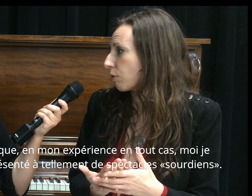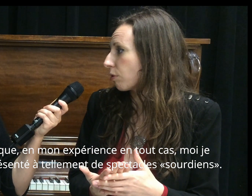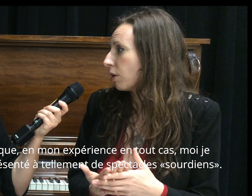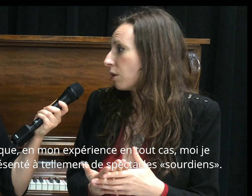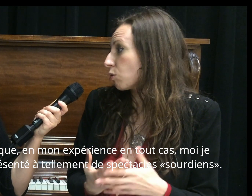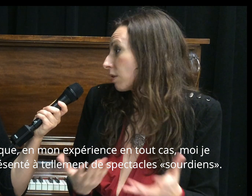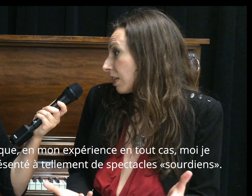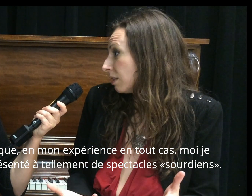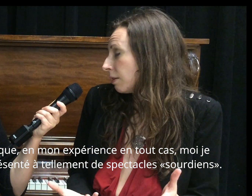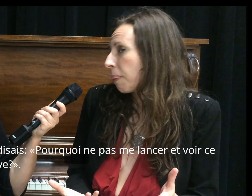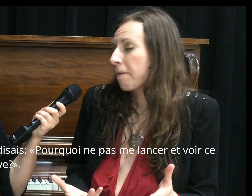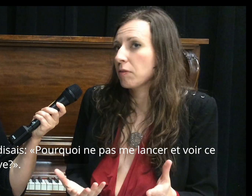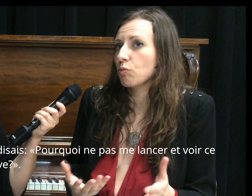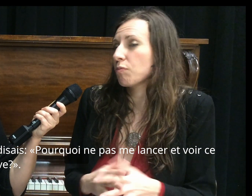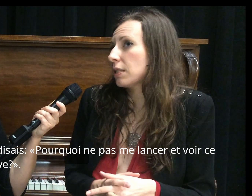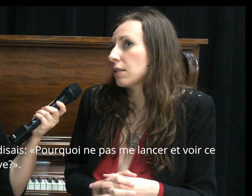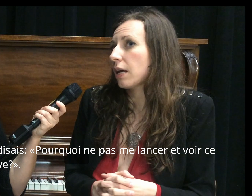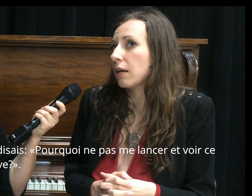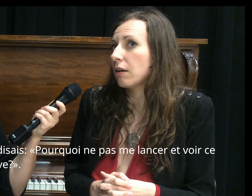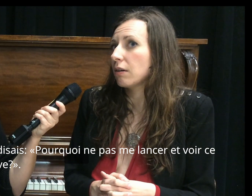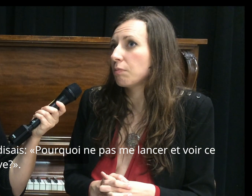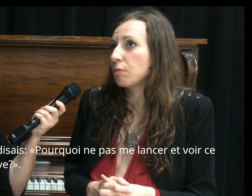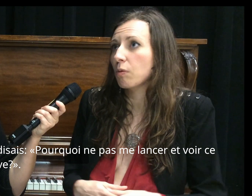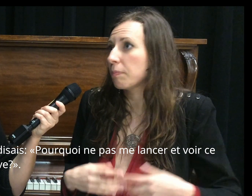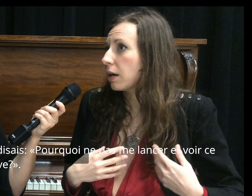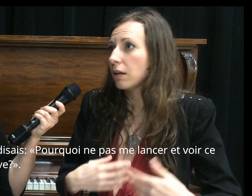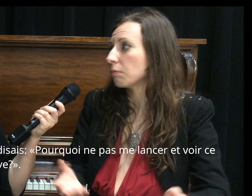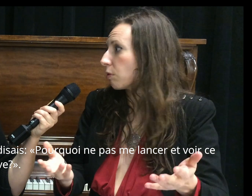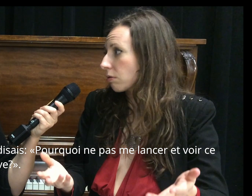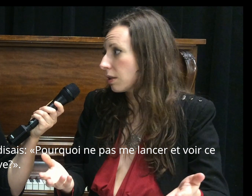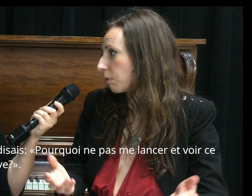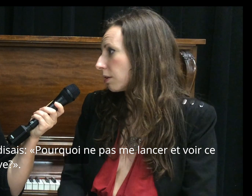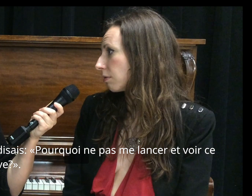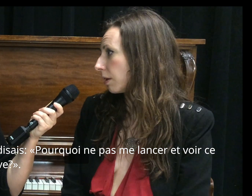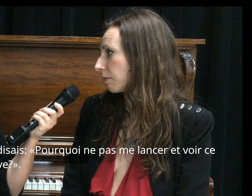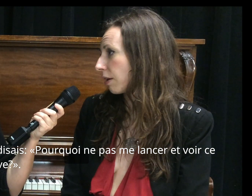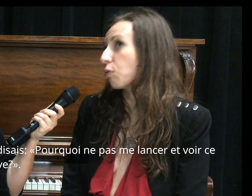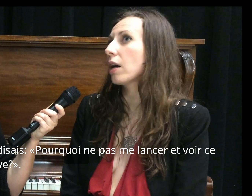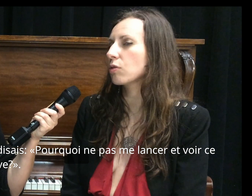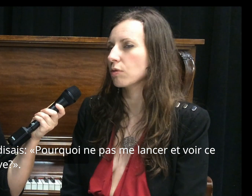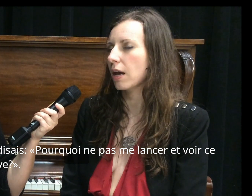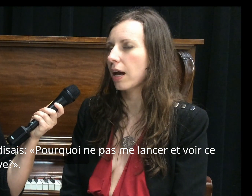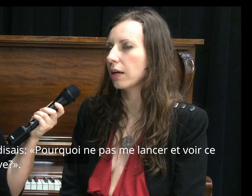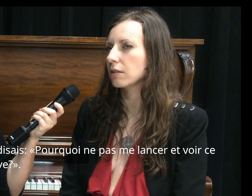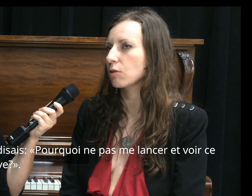spectacles sourdiens. Donc, je me disais, pourquoi pas me lancer, quoi. Ouais. Et voir ce que ça